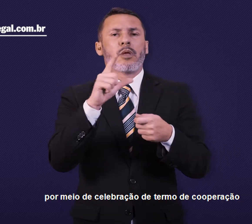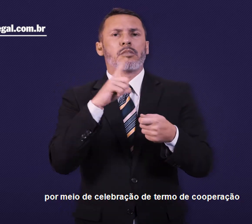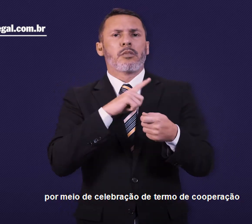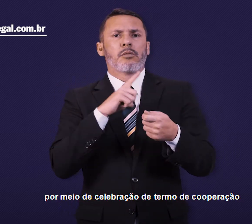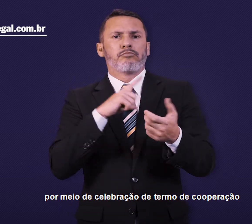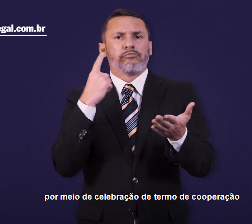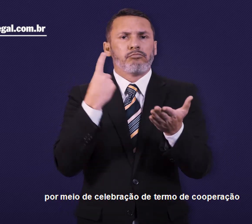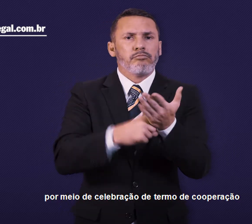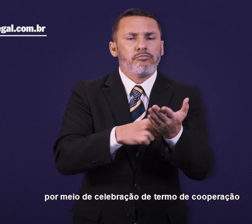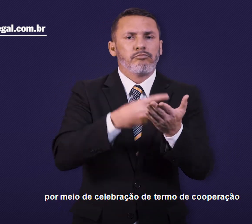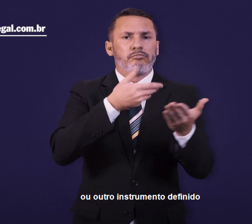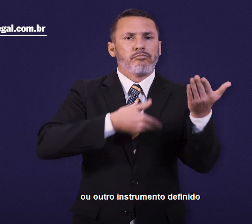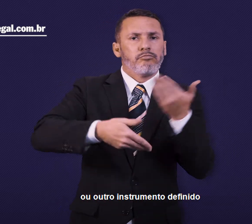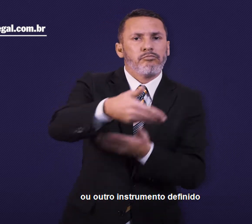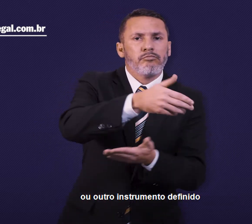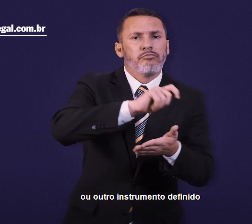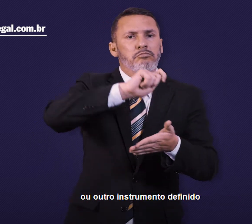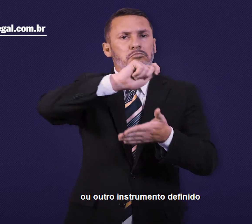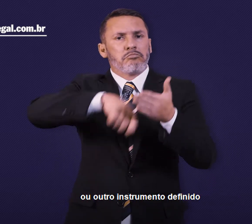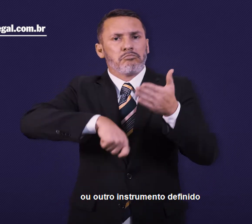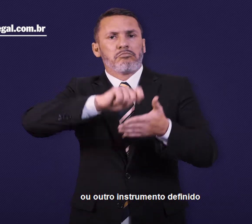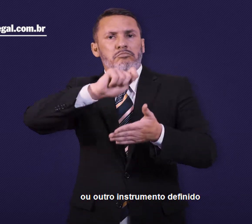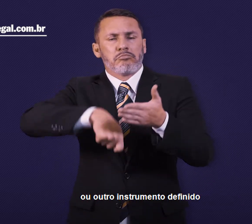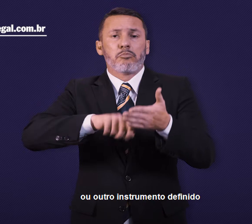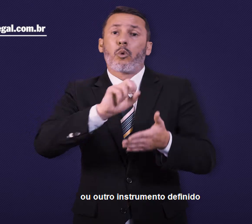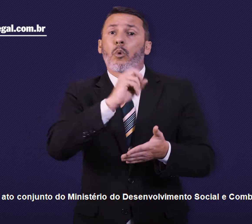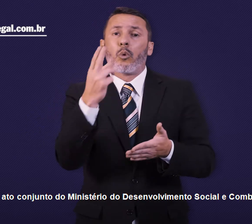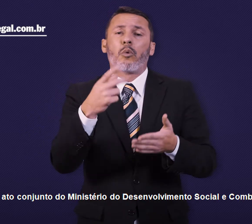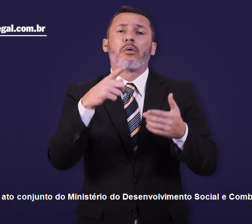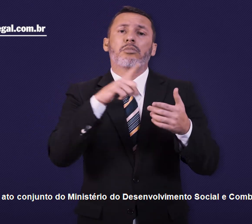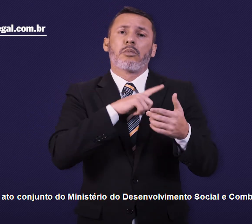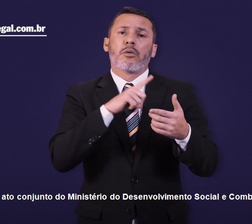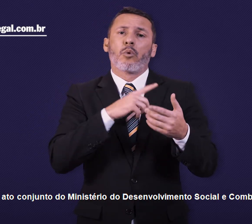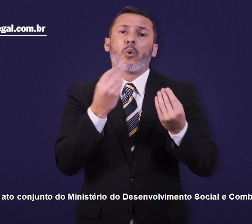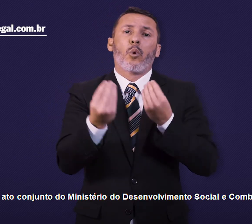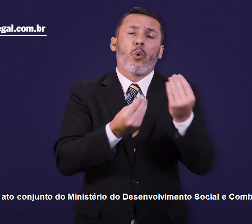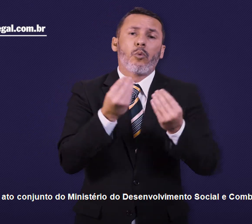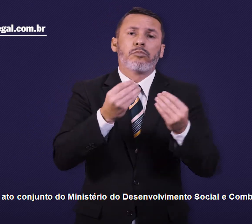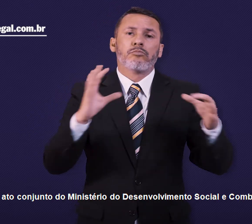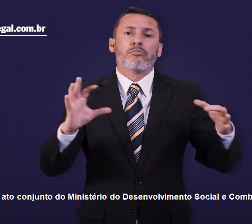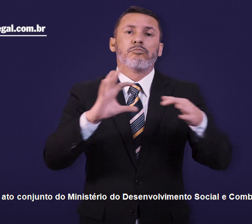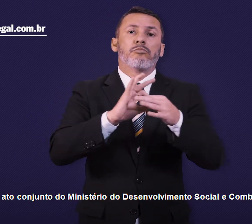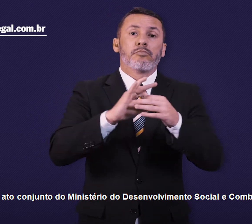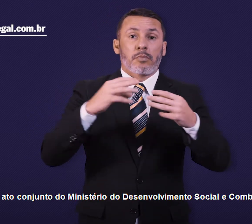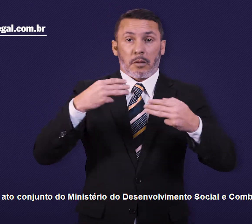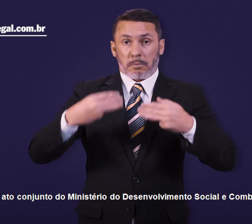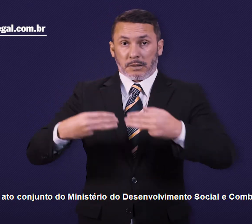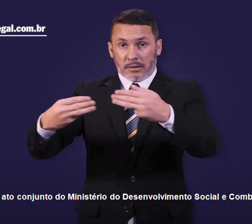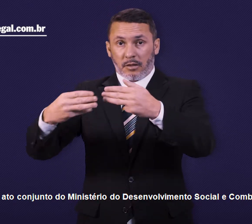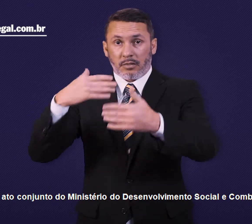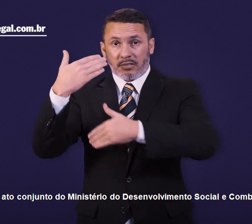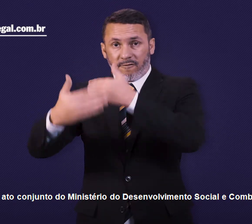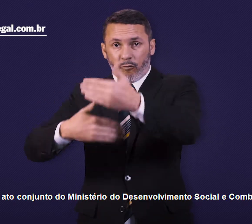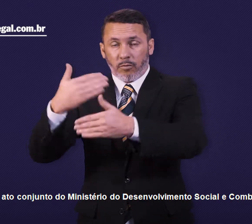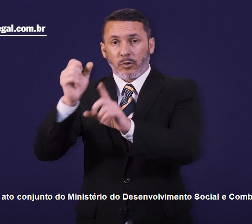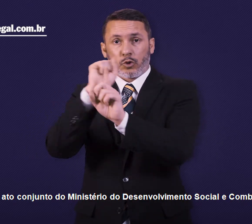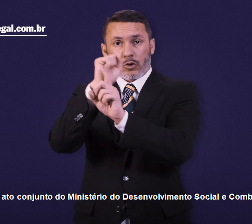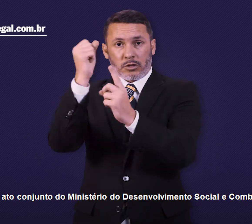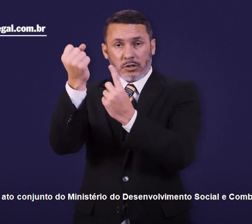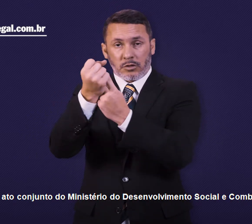termo de cooperação ou outro instrumento definido em ato conjunto do Ministério do Desenvolvimento Social e Combate à Fome